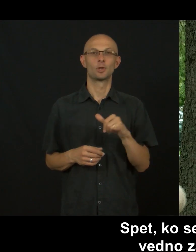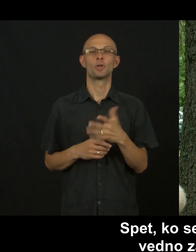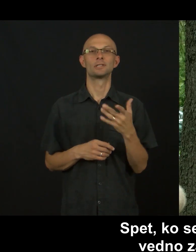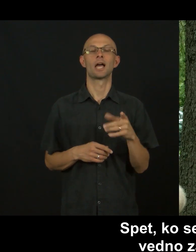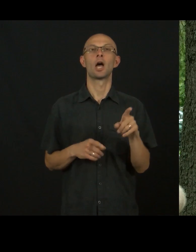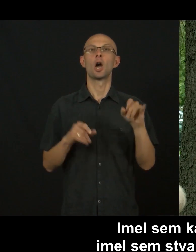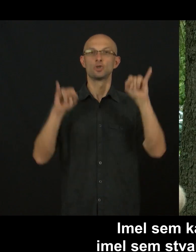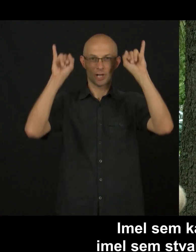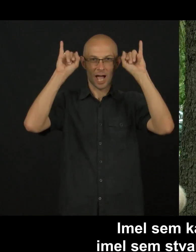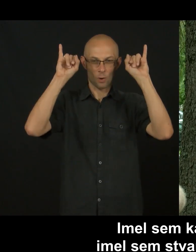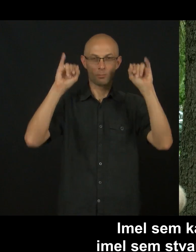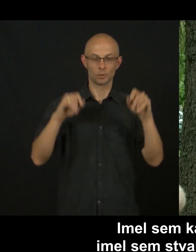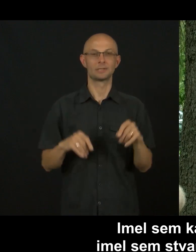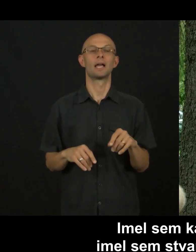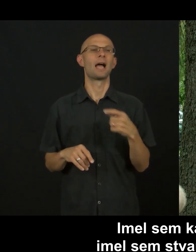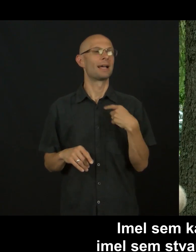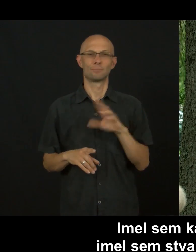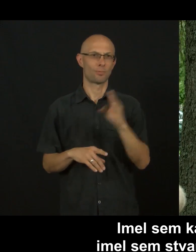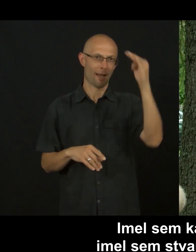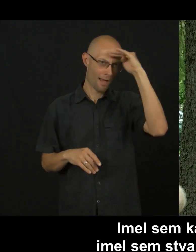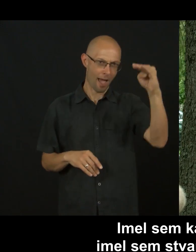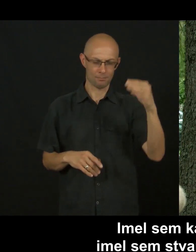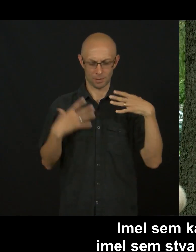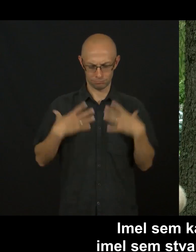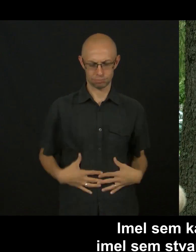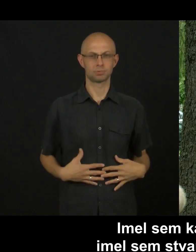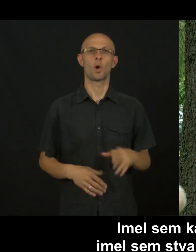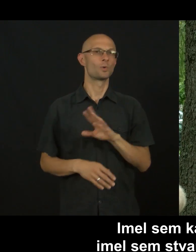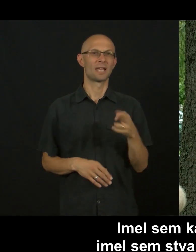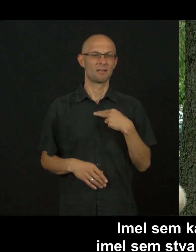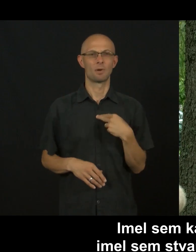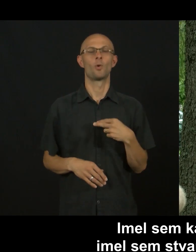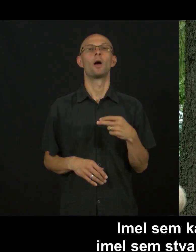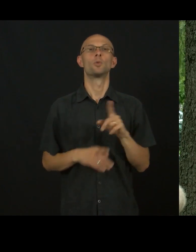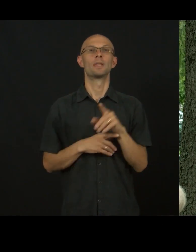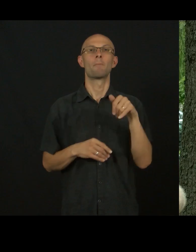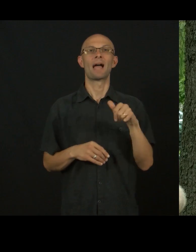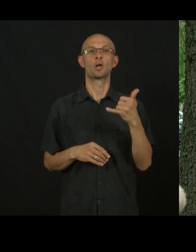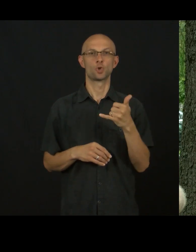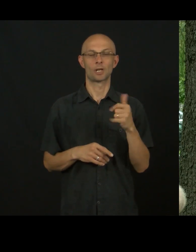za Chicago Bullse. Imel sem kapco, imel sem dres, imel sem stvari od Michael Jordana.